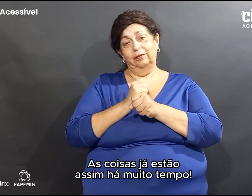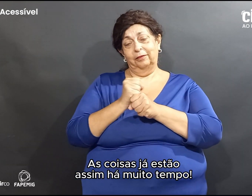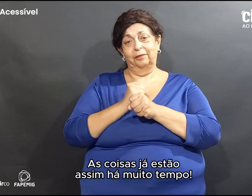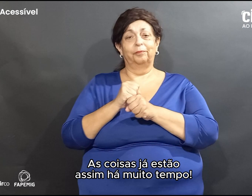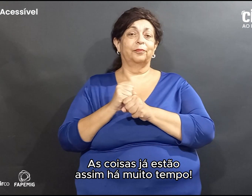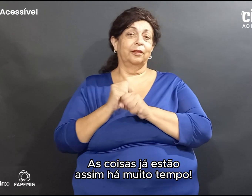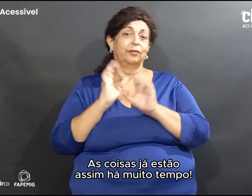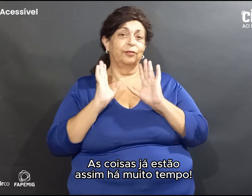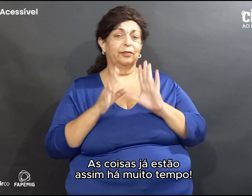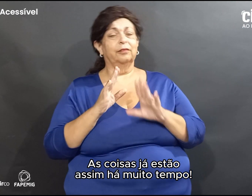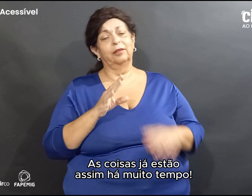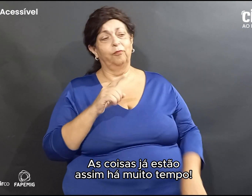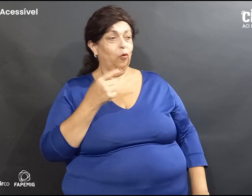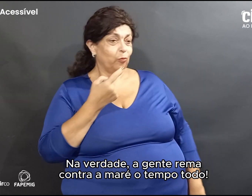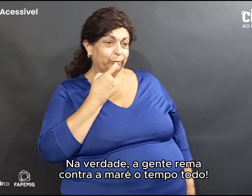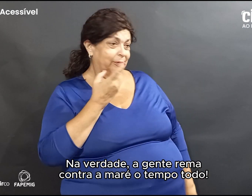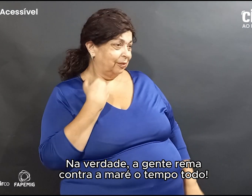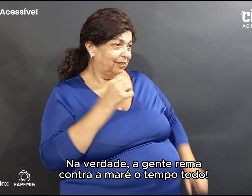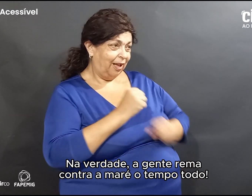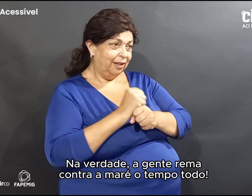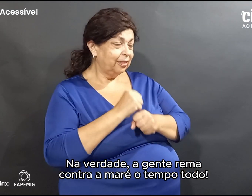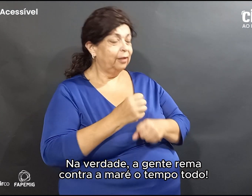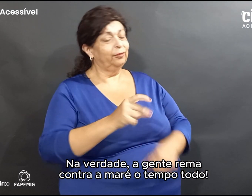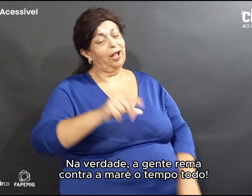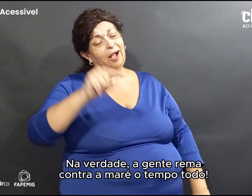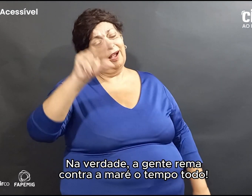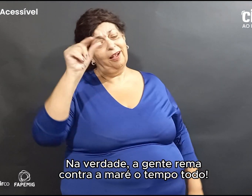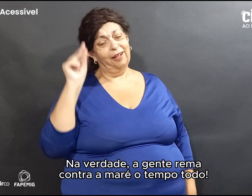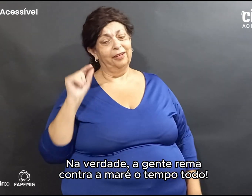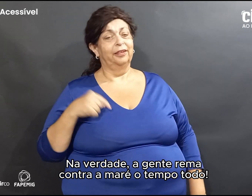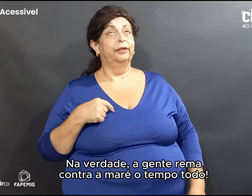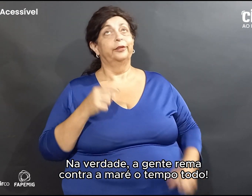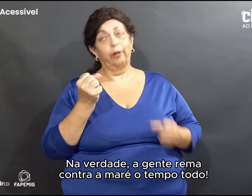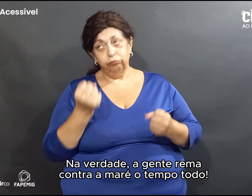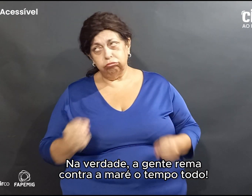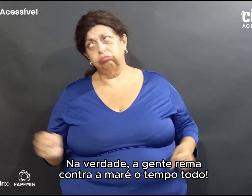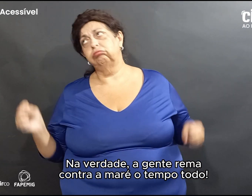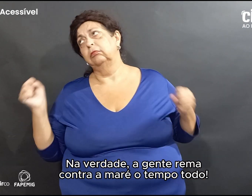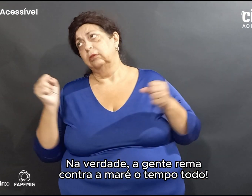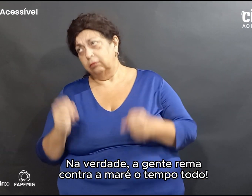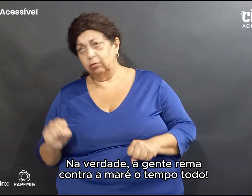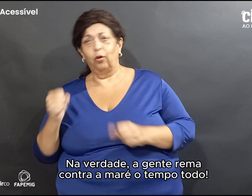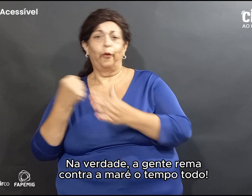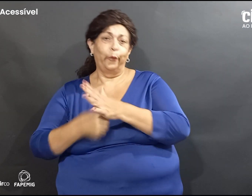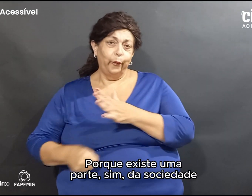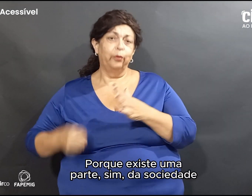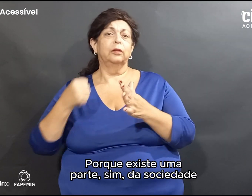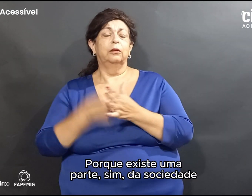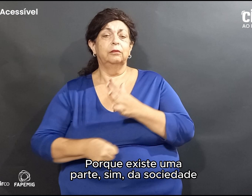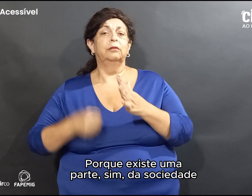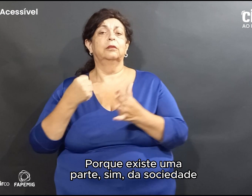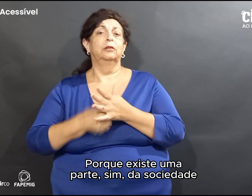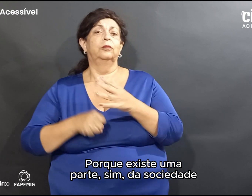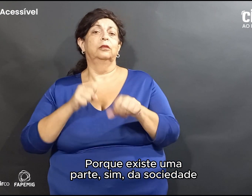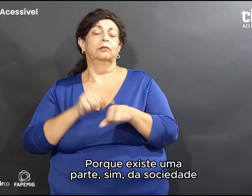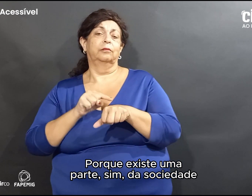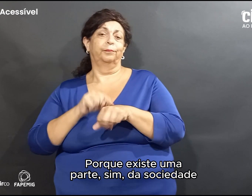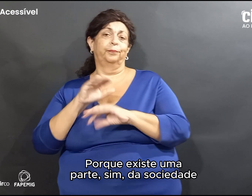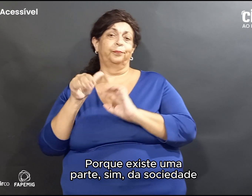estão assim há muito tempo. Na verdade, a gente rema contra a maré o tempo todo, porque existe uma parte, sim, da